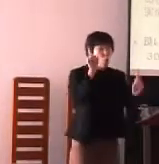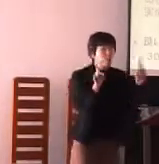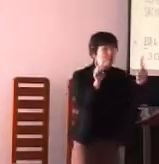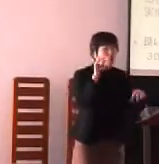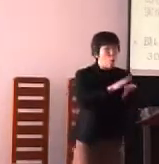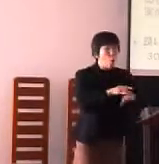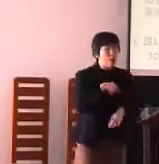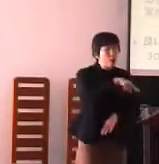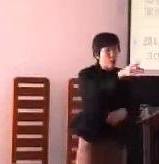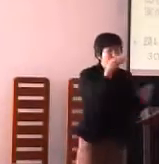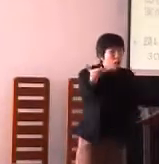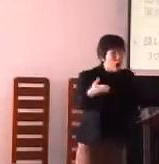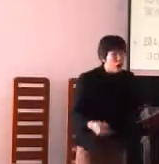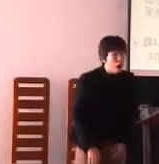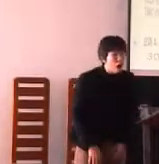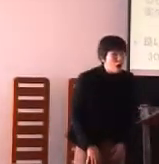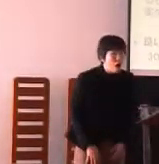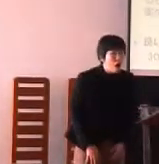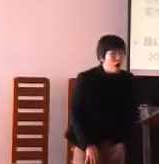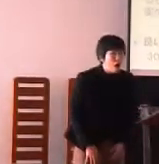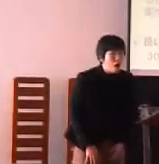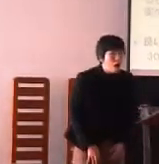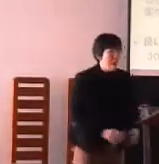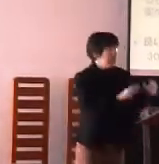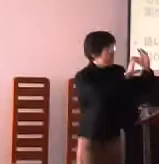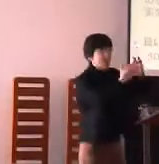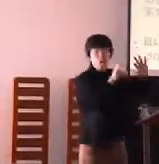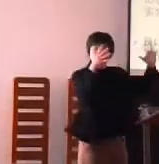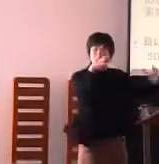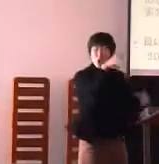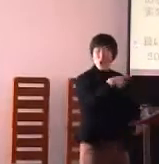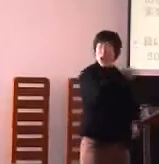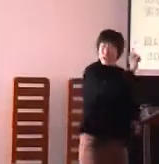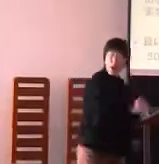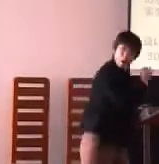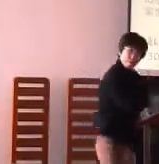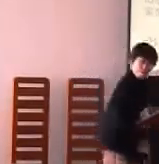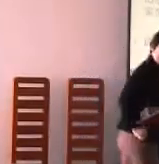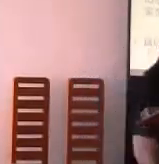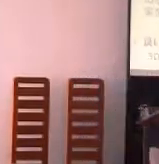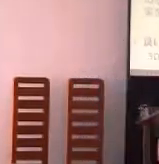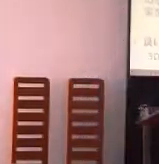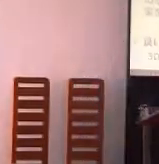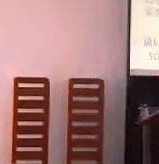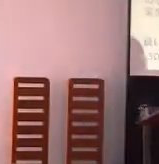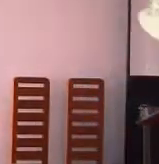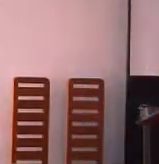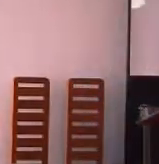実がなってないたくさんある木とない木、どっち、